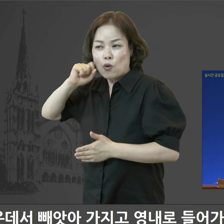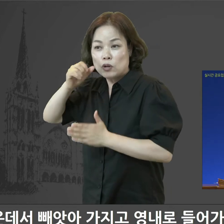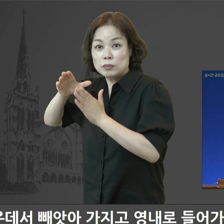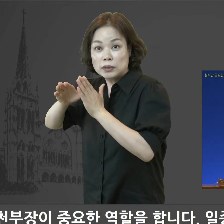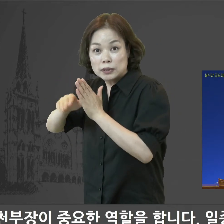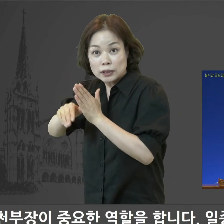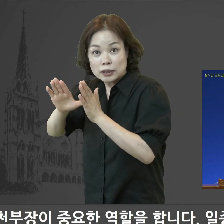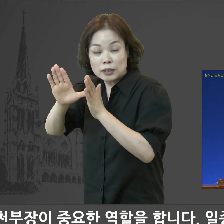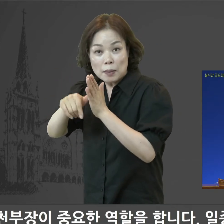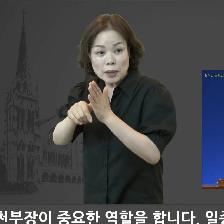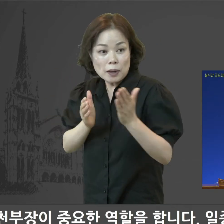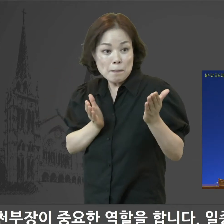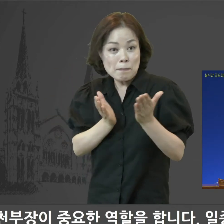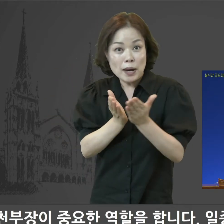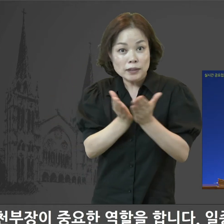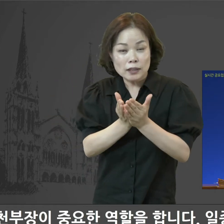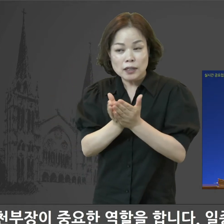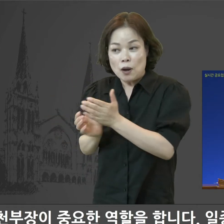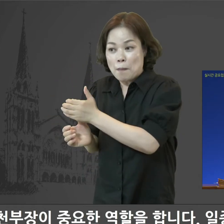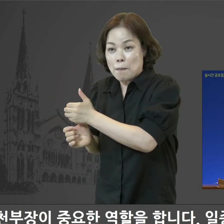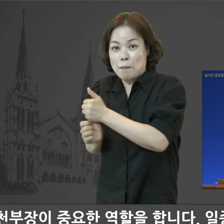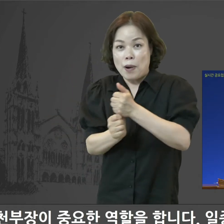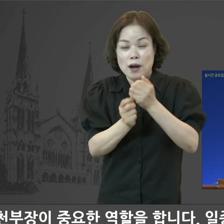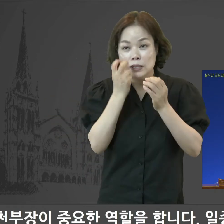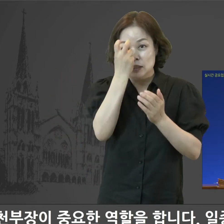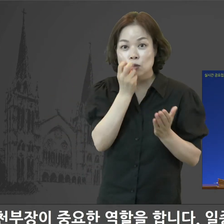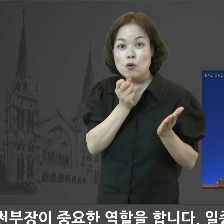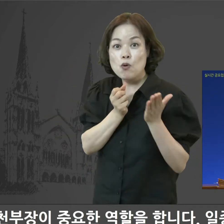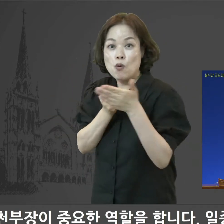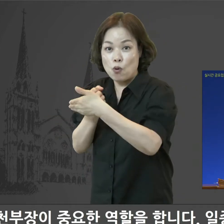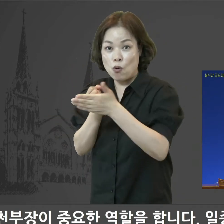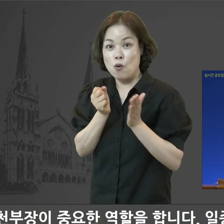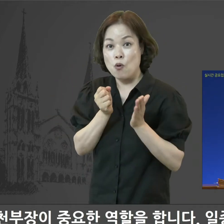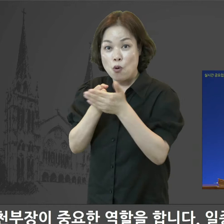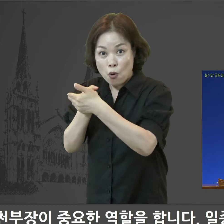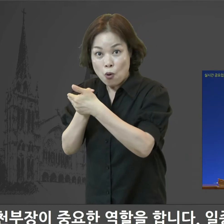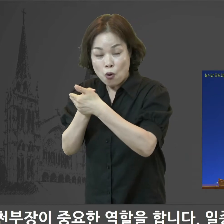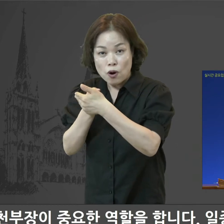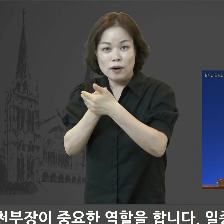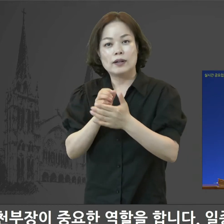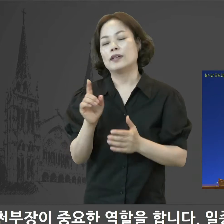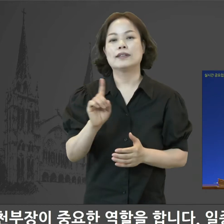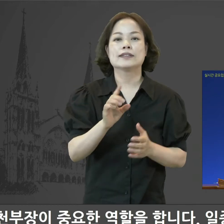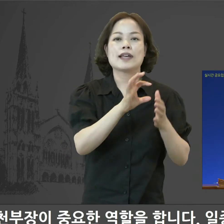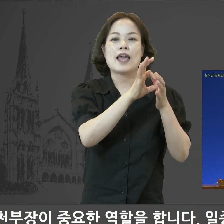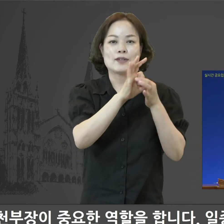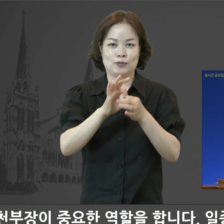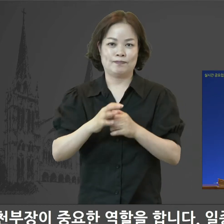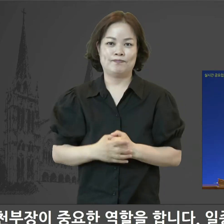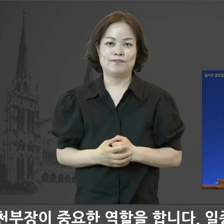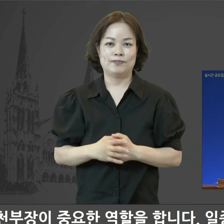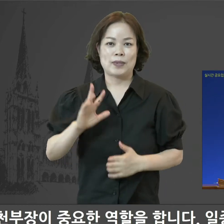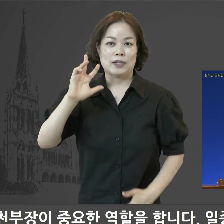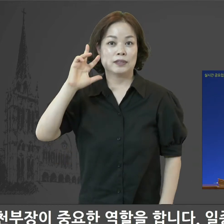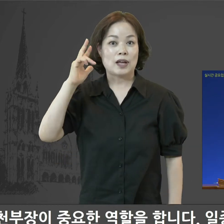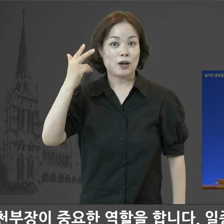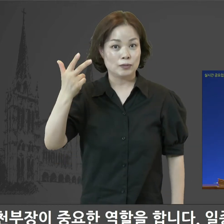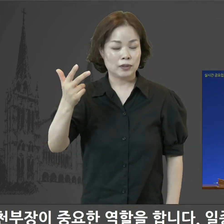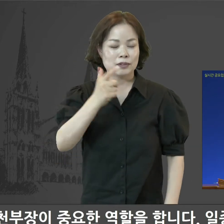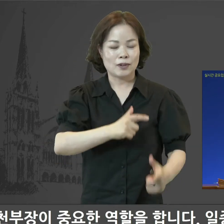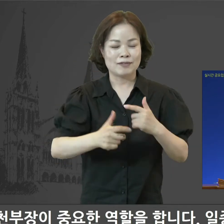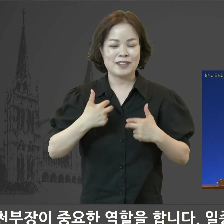천부장이 딱 개입을 해가지고 바울을 지켜주곤 합니다. 이 이야기는 계속돼요. 다음 주 이야기는